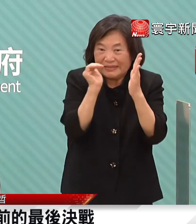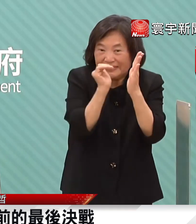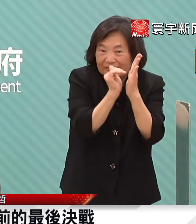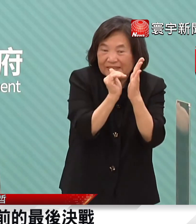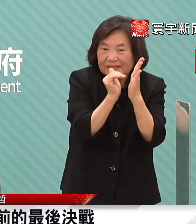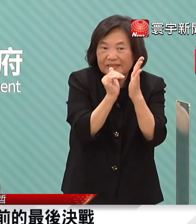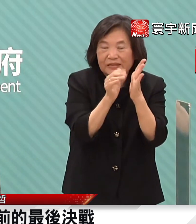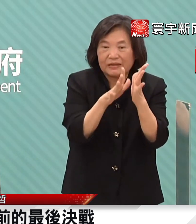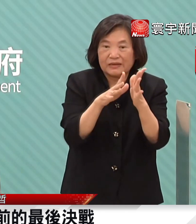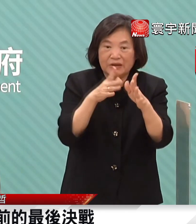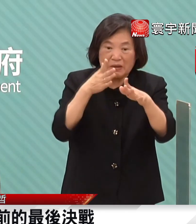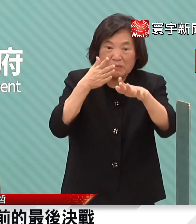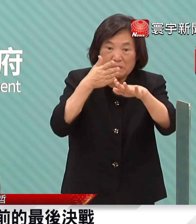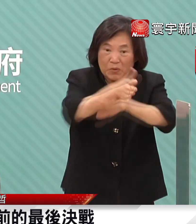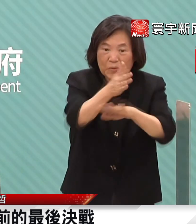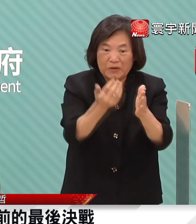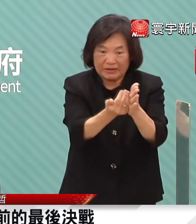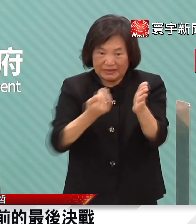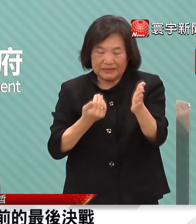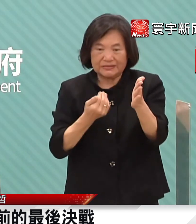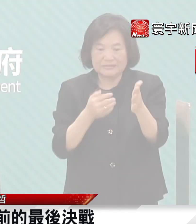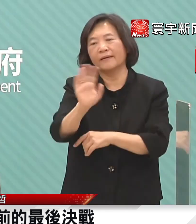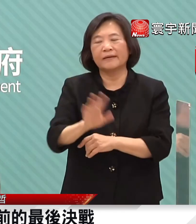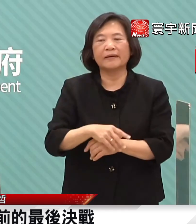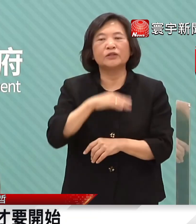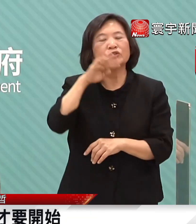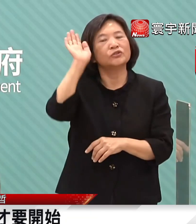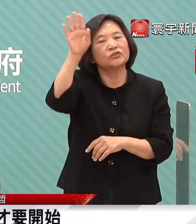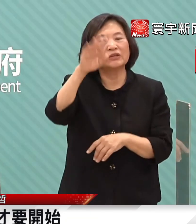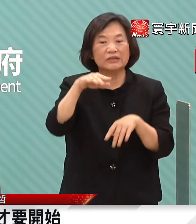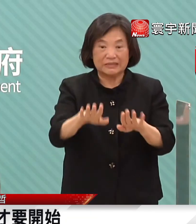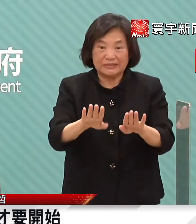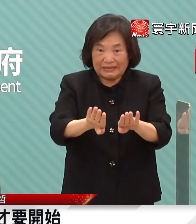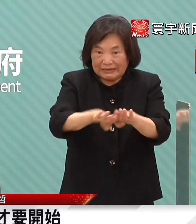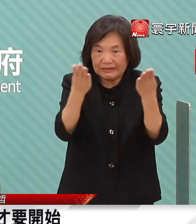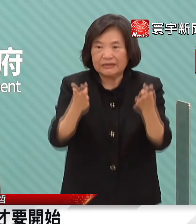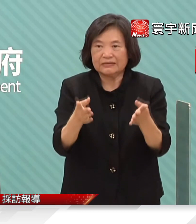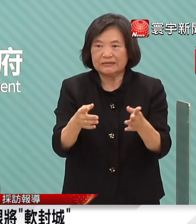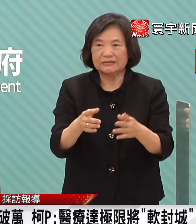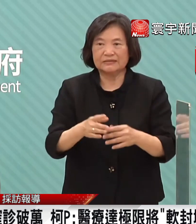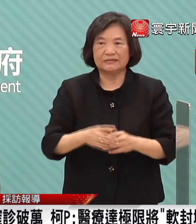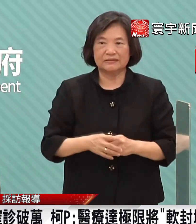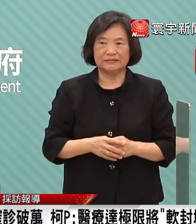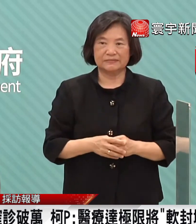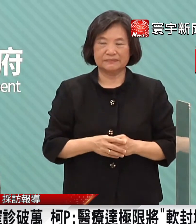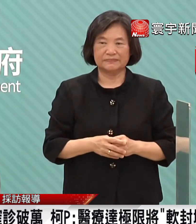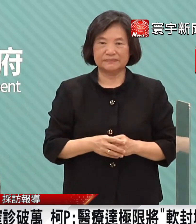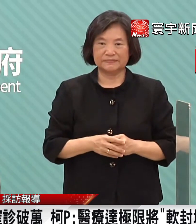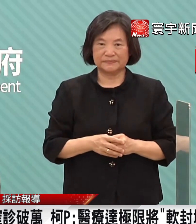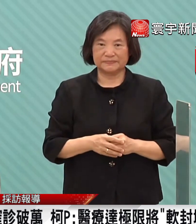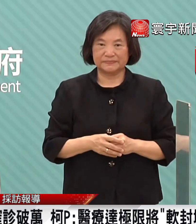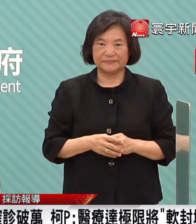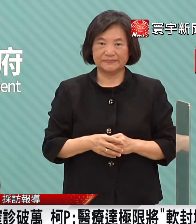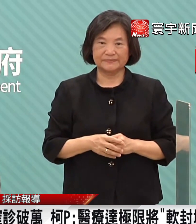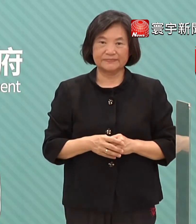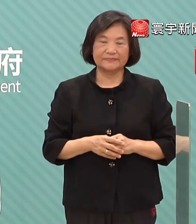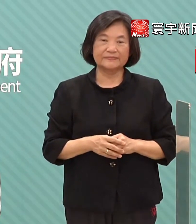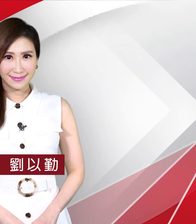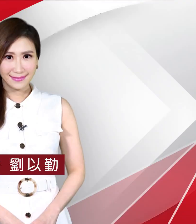算是过关前的最后决战，比赛现在才要开始而已。 环宇新闻叶比杰、廖品君台报